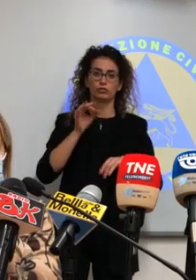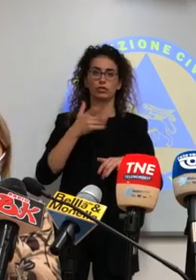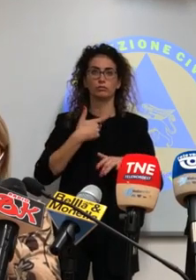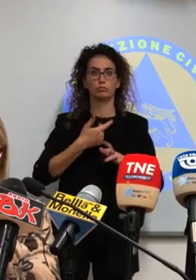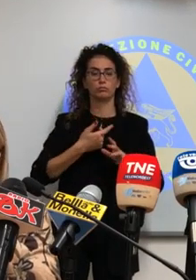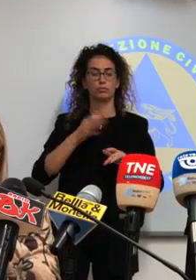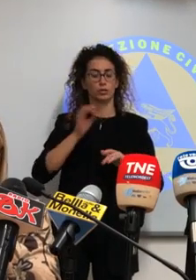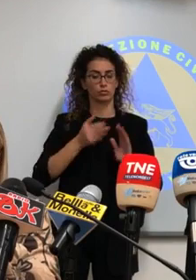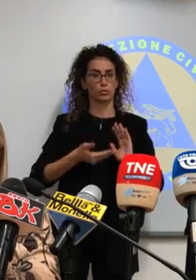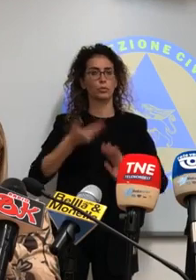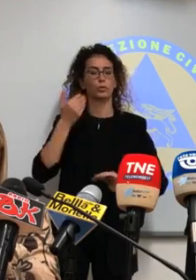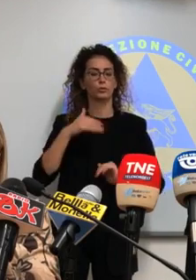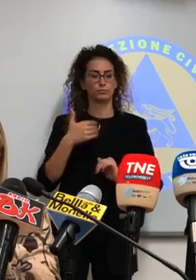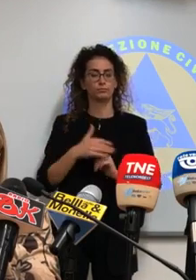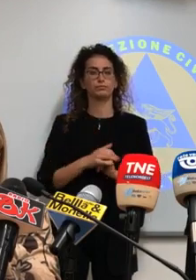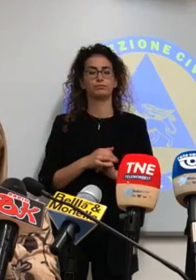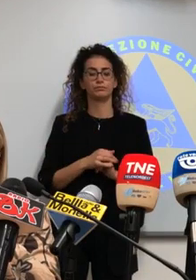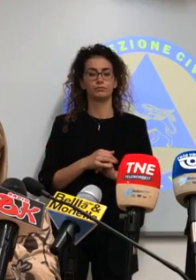alta, però